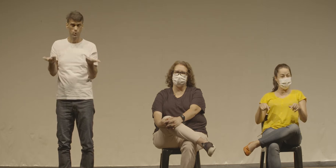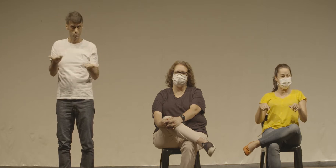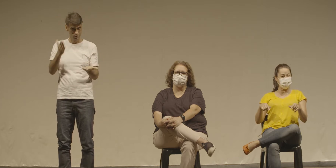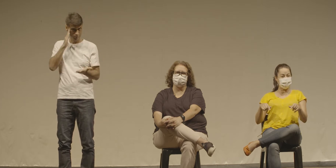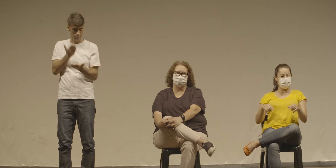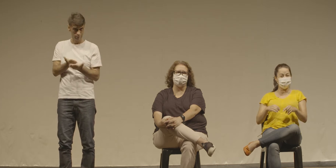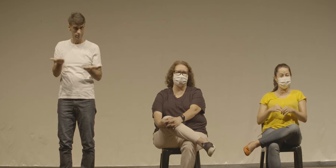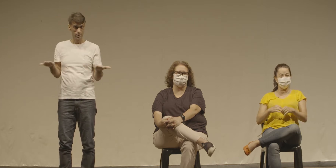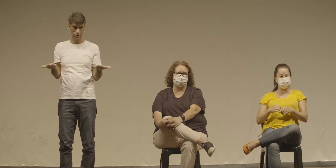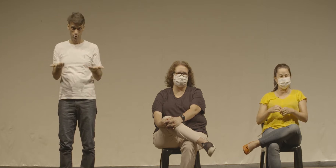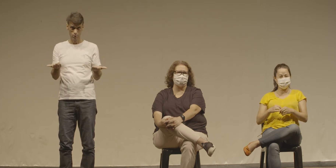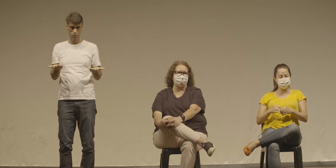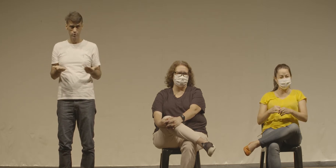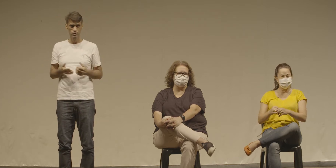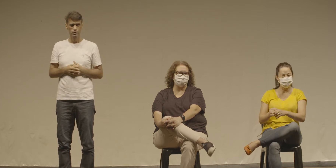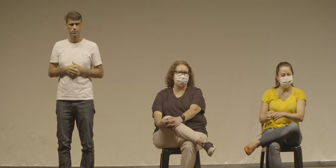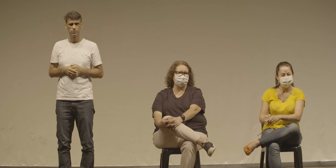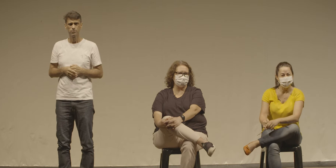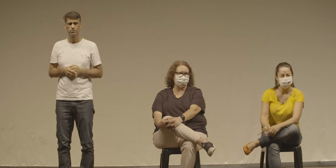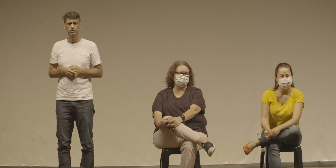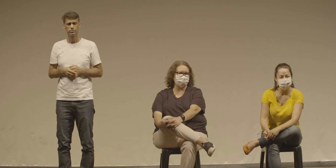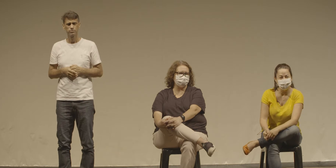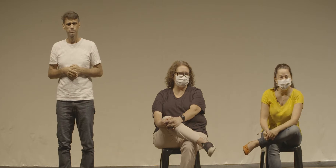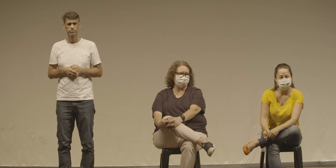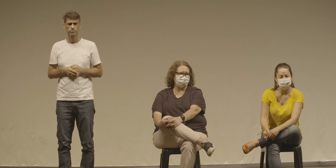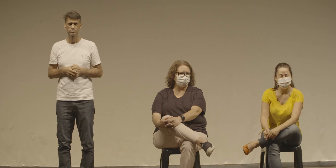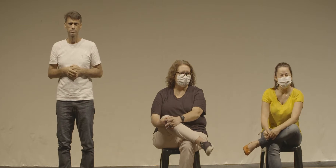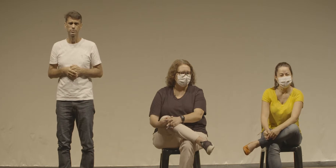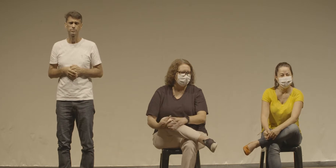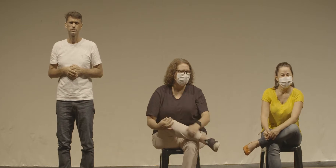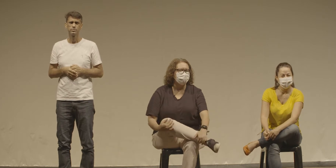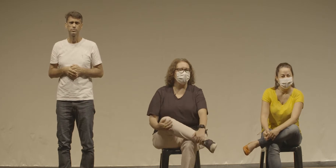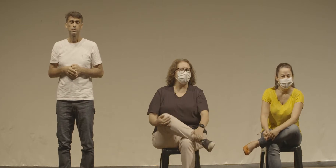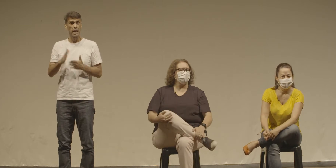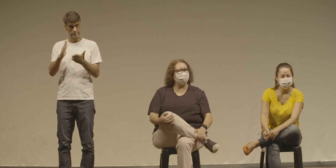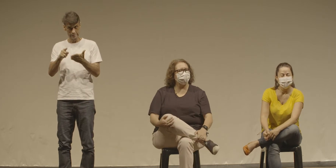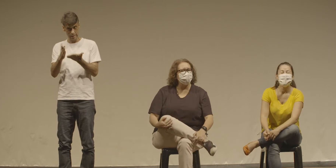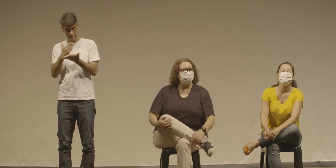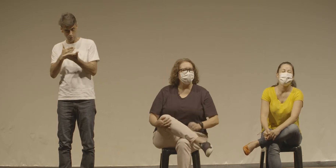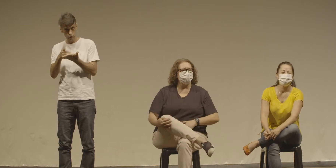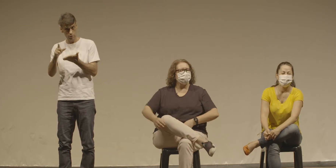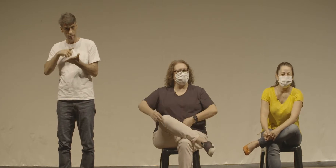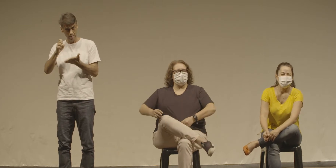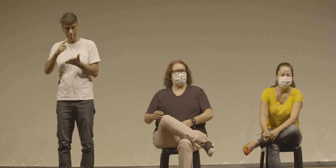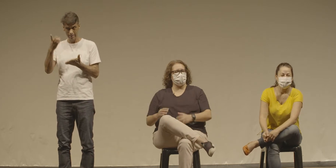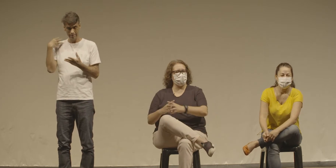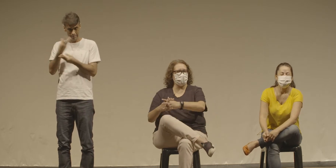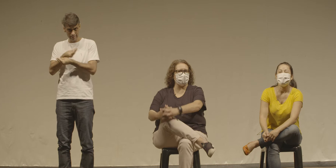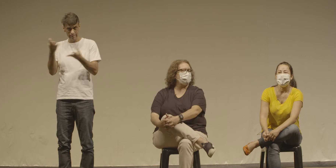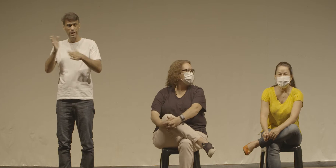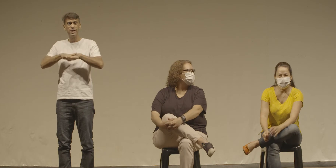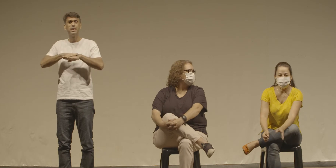isso seja hoje, né? Onde essa cartilha era disponibilizada? Quem patrocinava essas cartilhas na época, você saberia